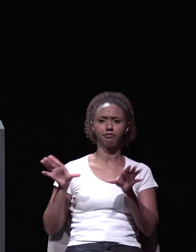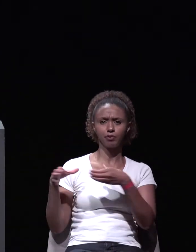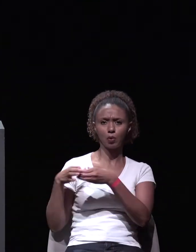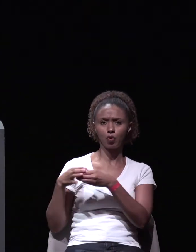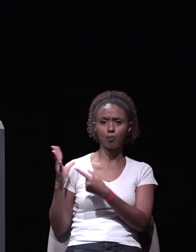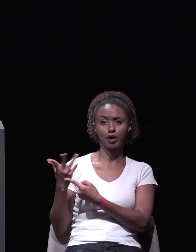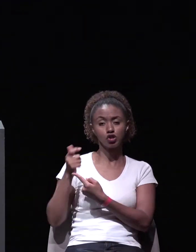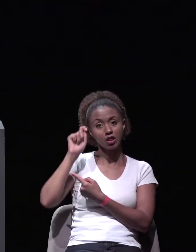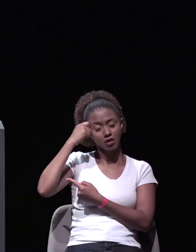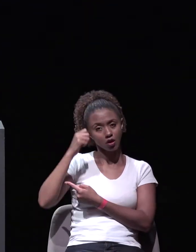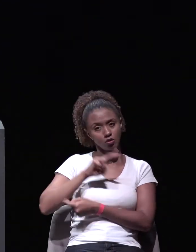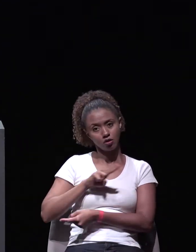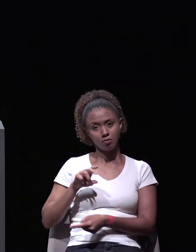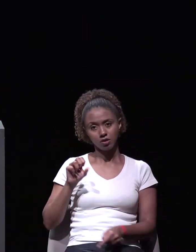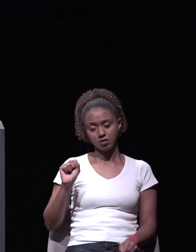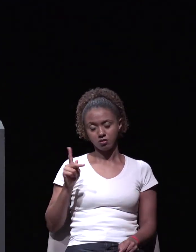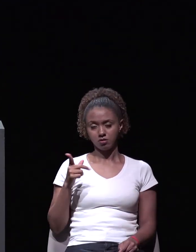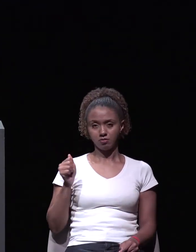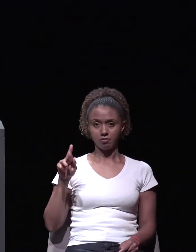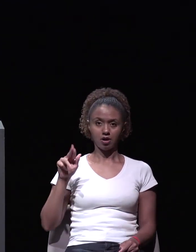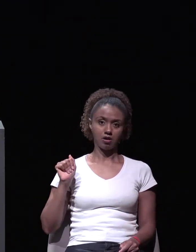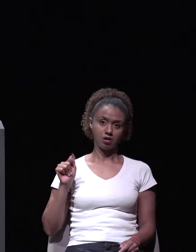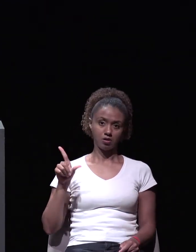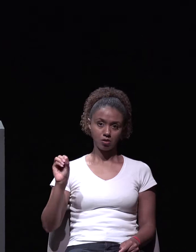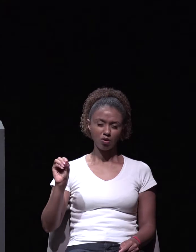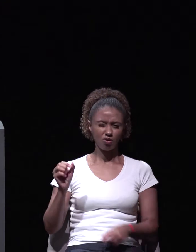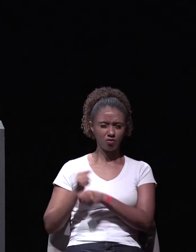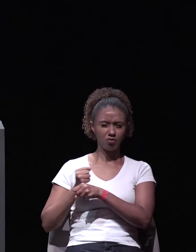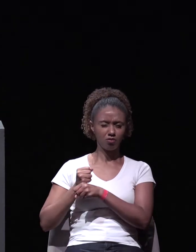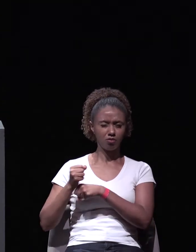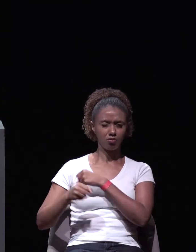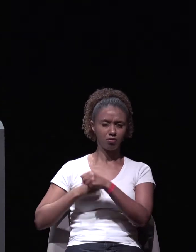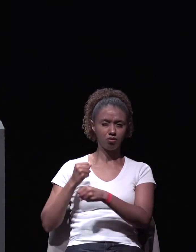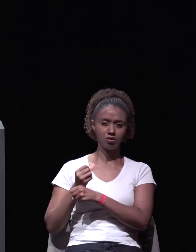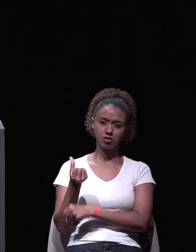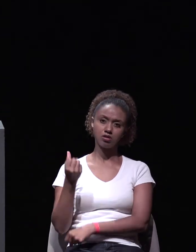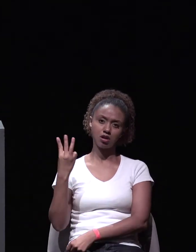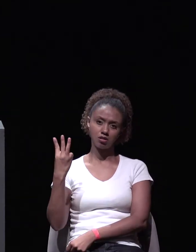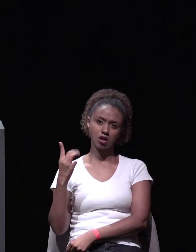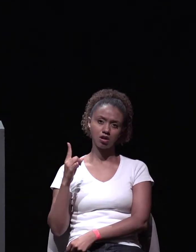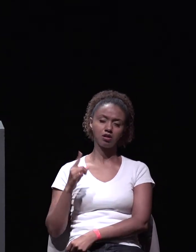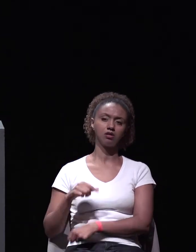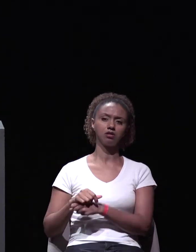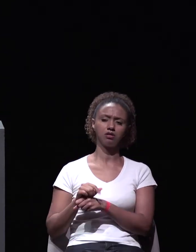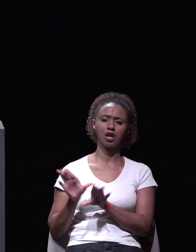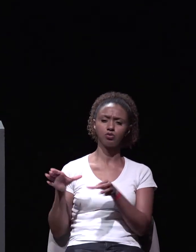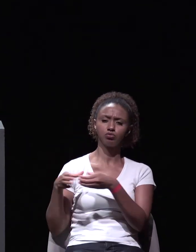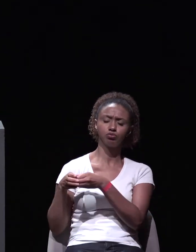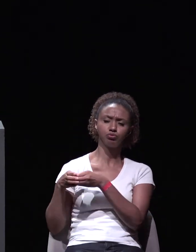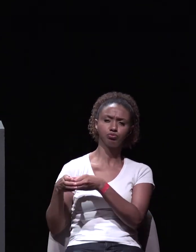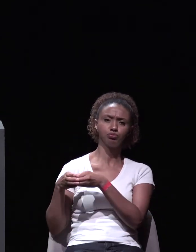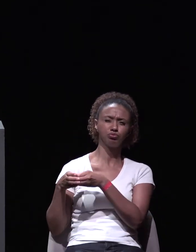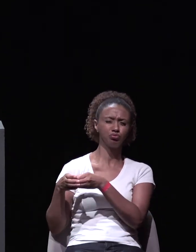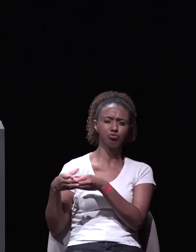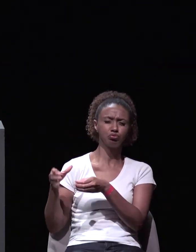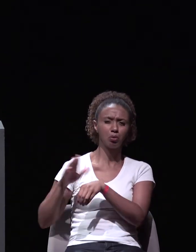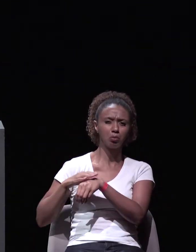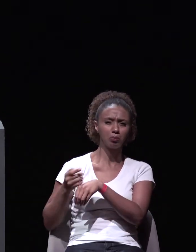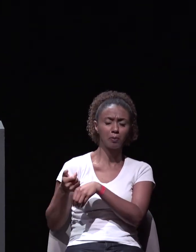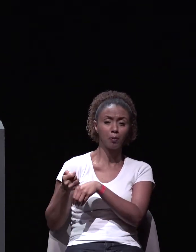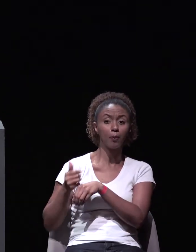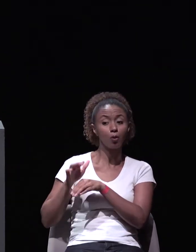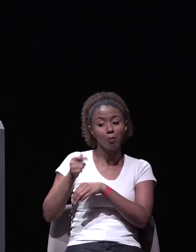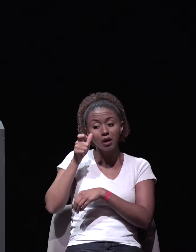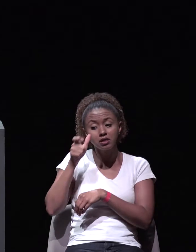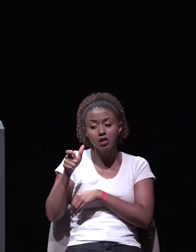chama Spiral, nesse ano também de 63, um grupo que fica mobilizado por pouco tempo, mas que tinha esse interesse